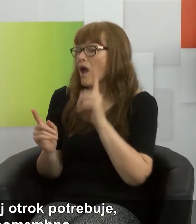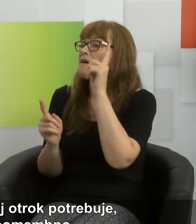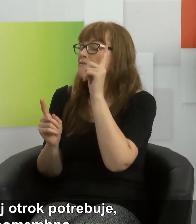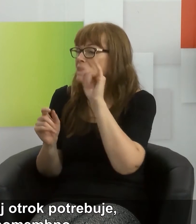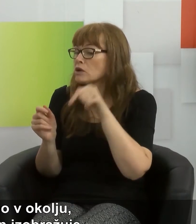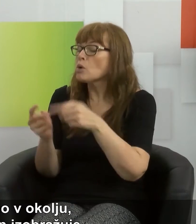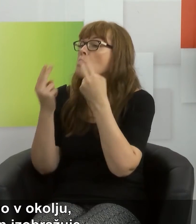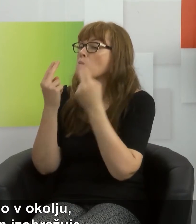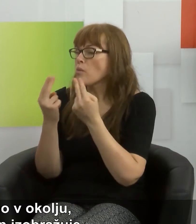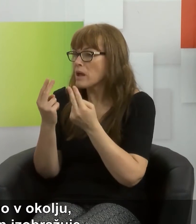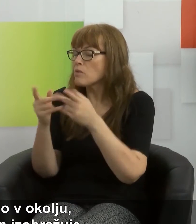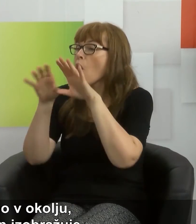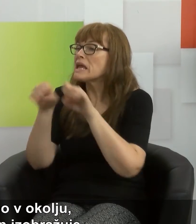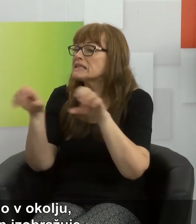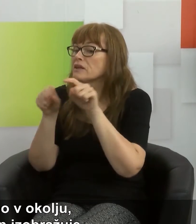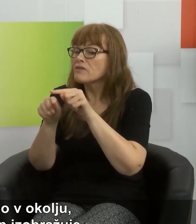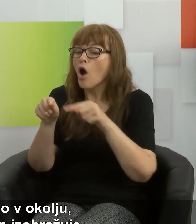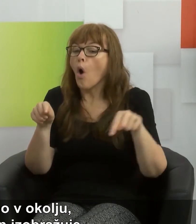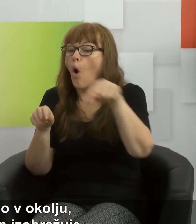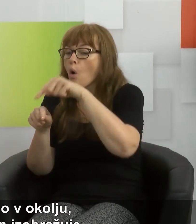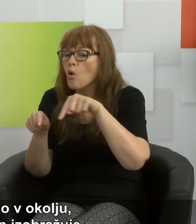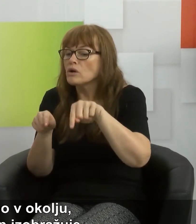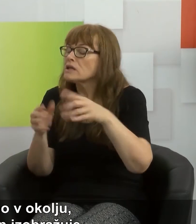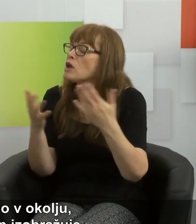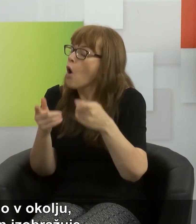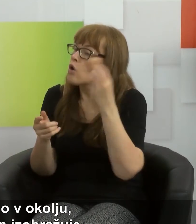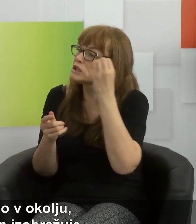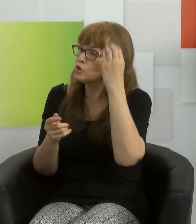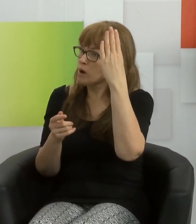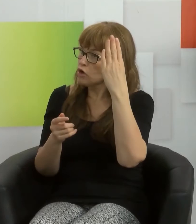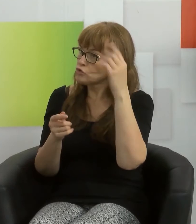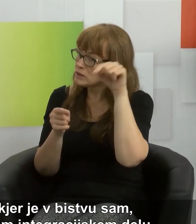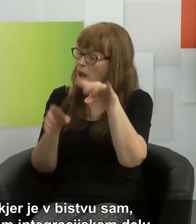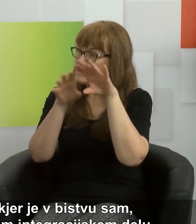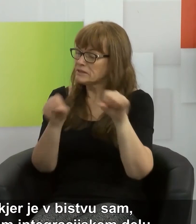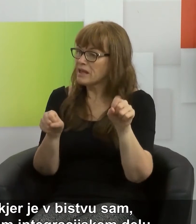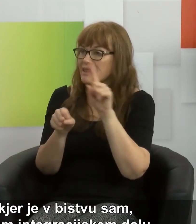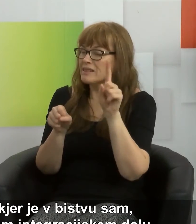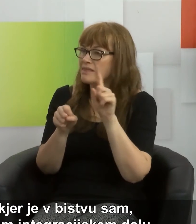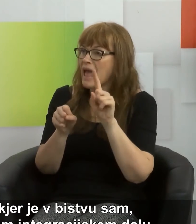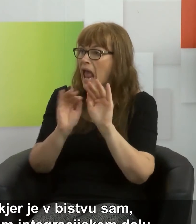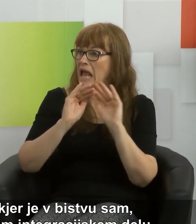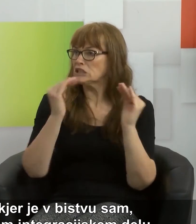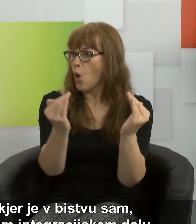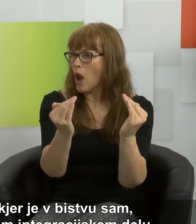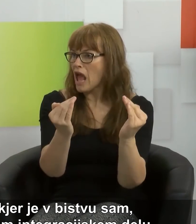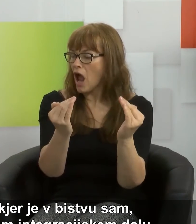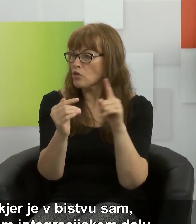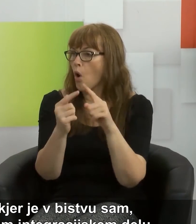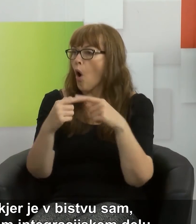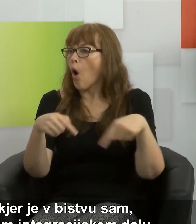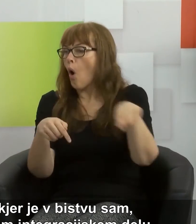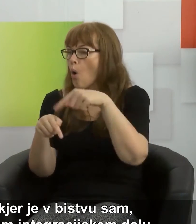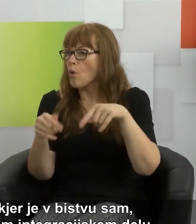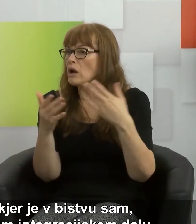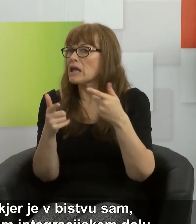vendar je to pomembno, da je izvedeno v okolju, v katerem se on izobražuje. Ne izolirano v okolju,